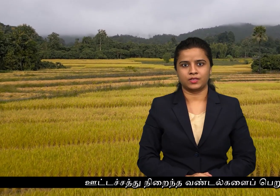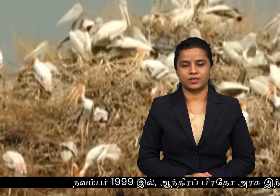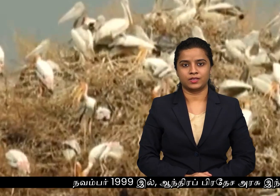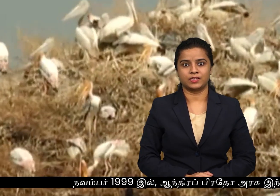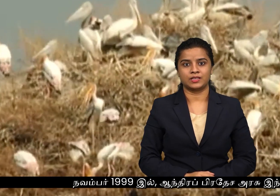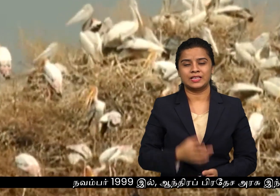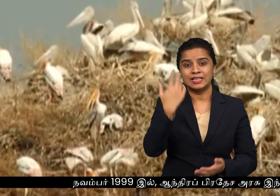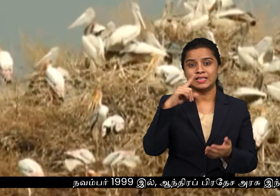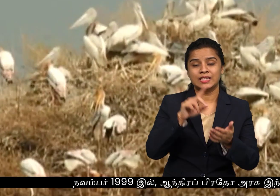நவம்பர்